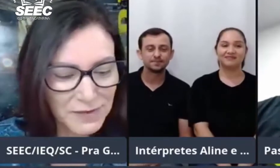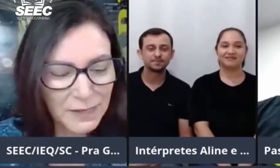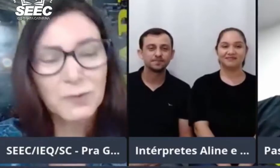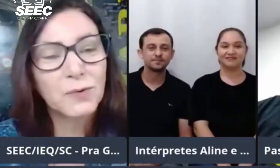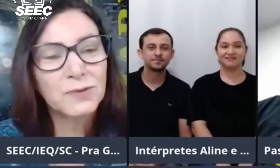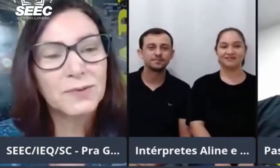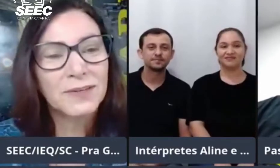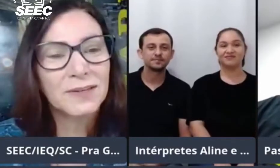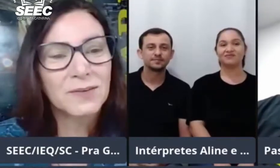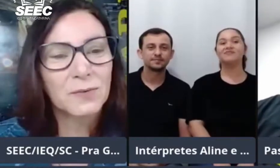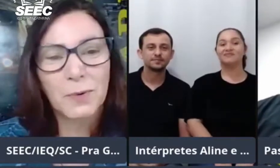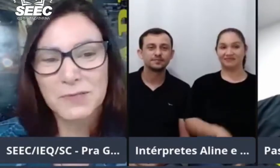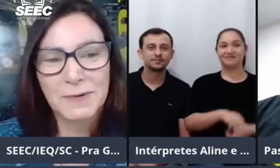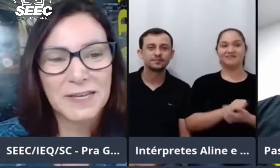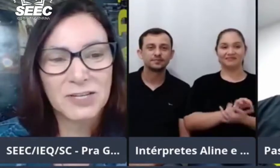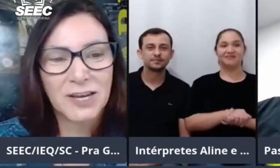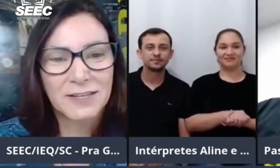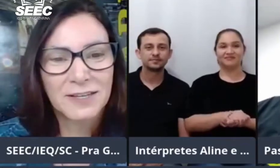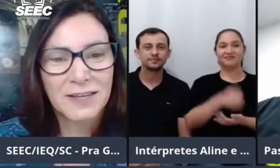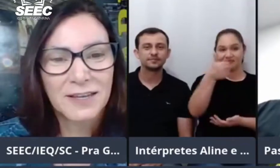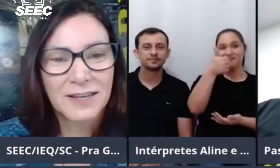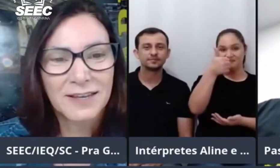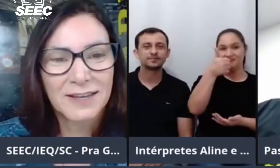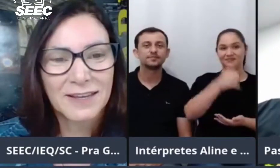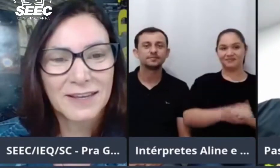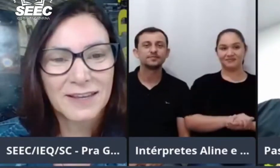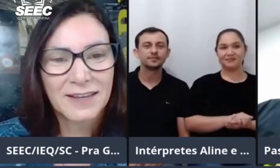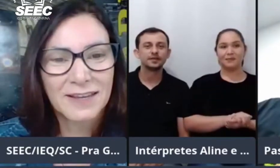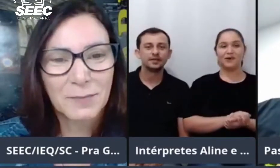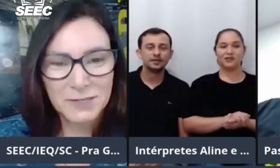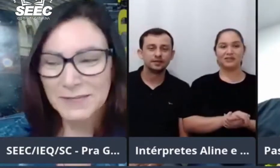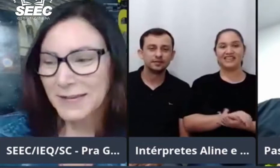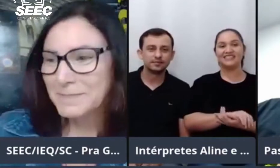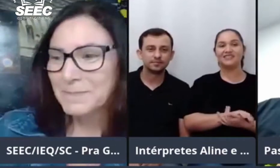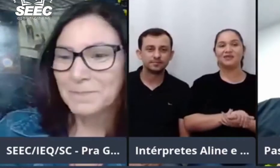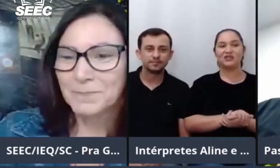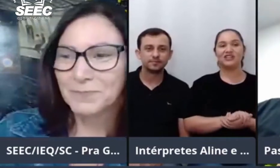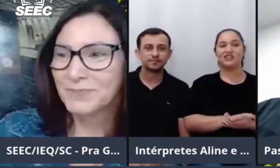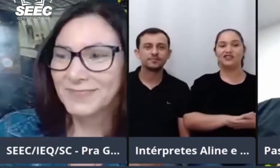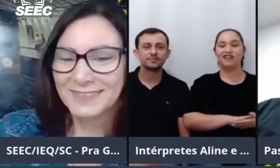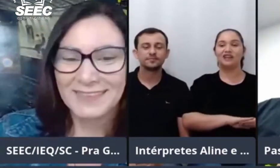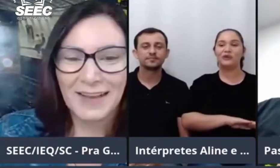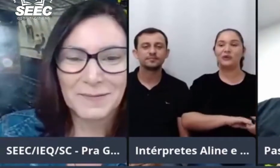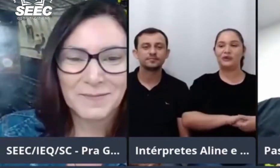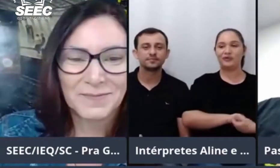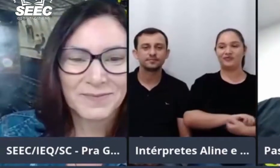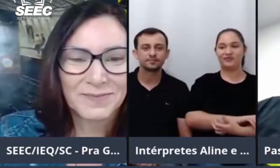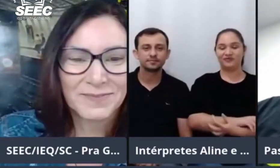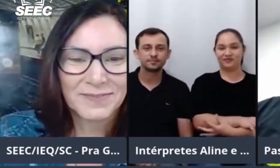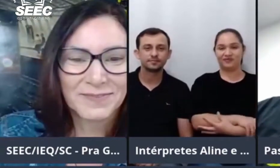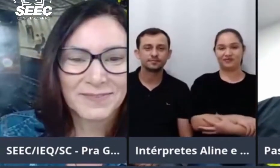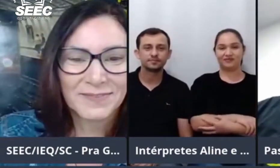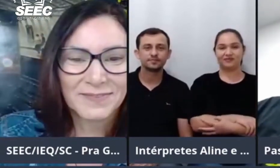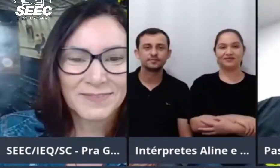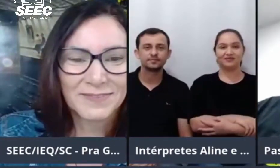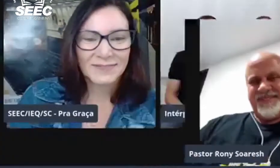tu vai falar do culto? Ou posso passar já? Posso passar? Sim, pastor. A gente vai falar do culto.